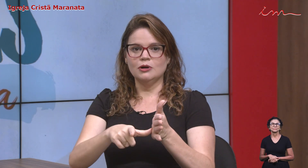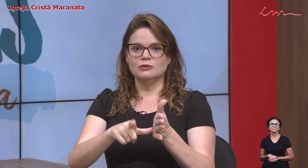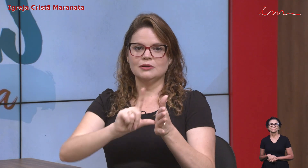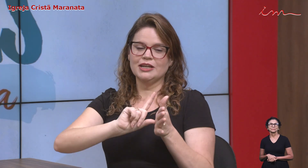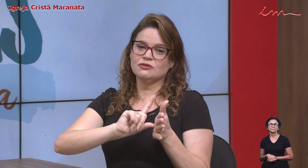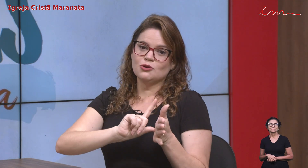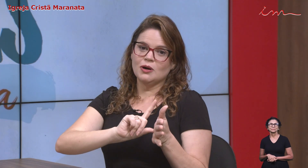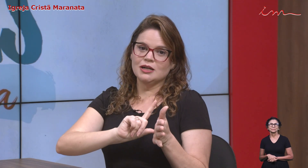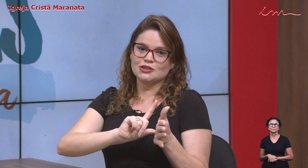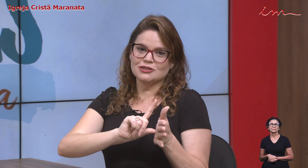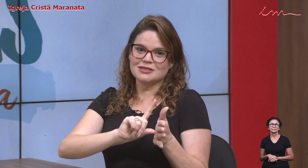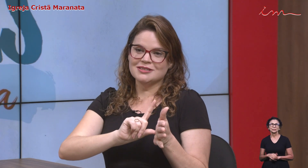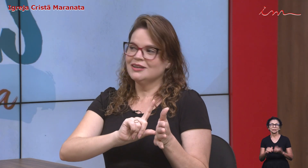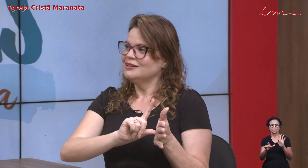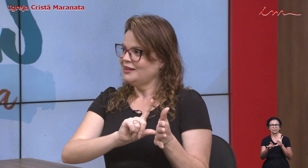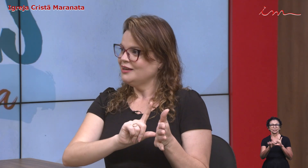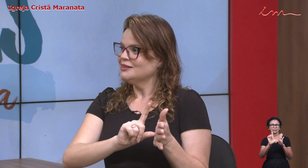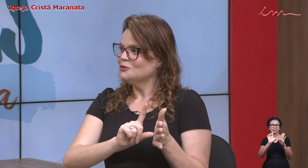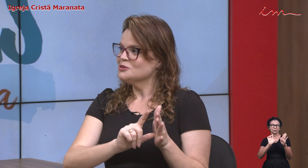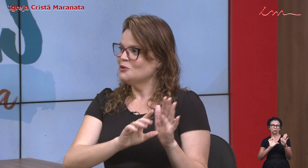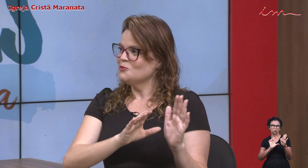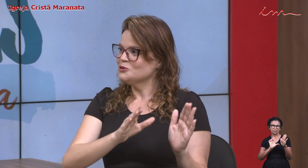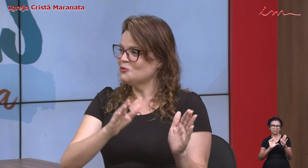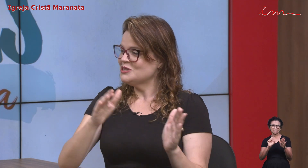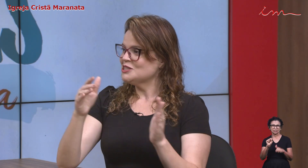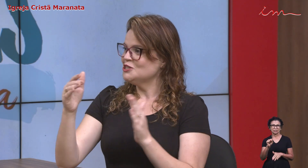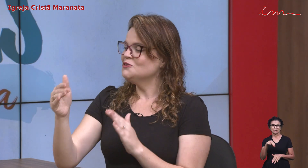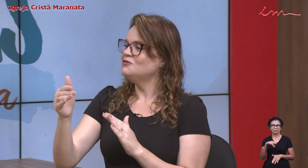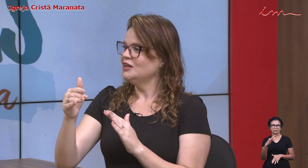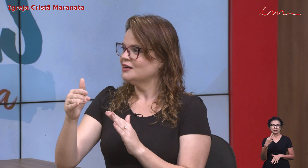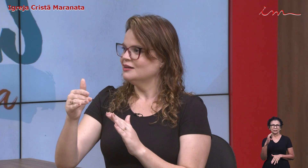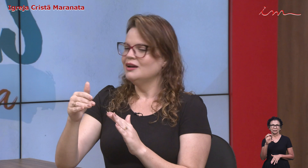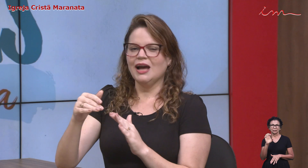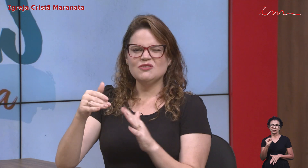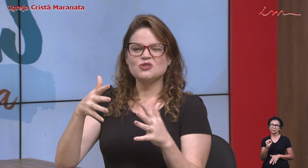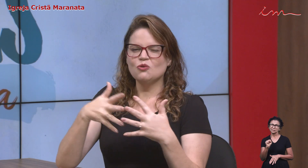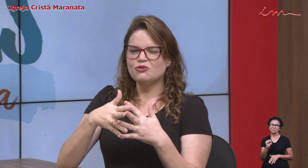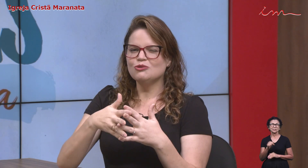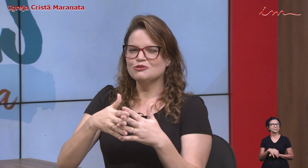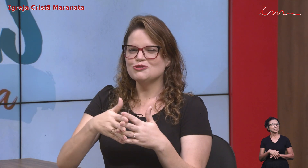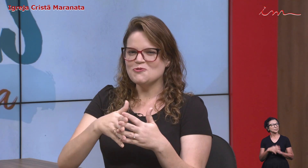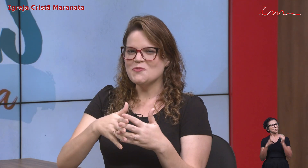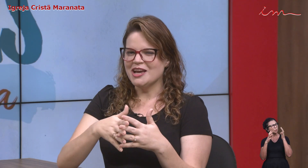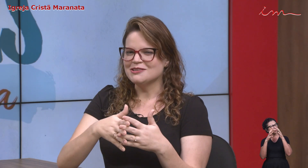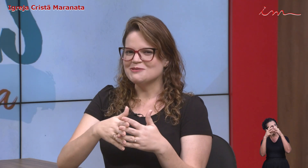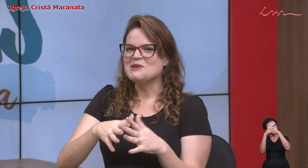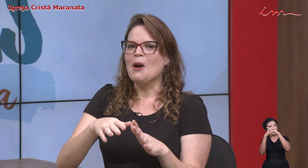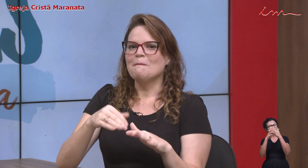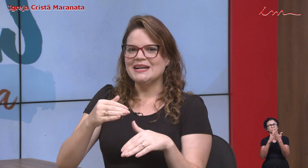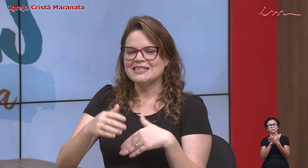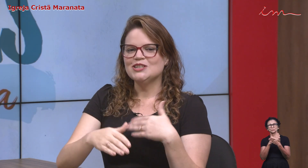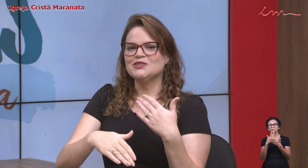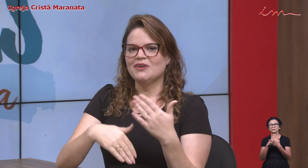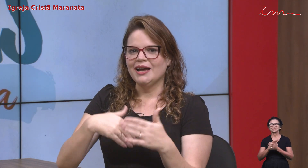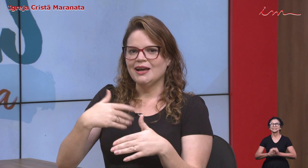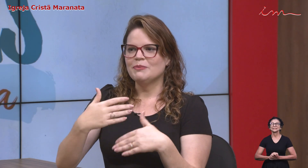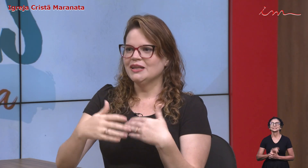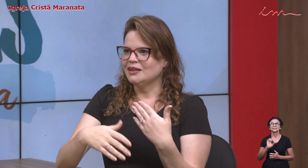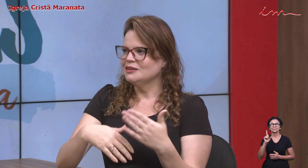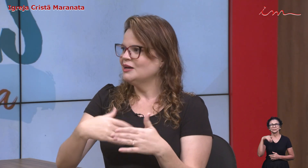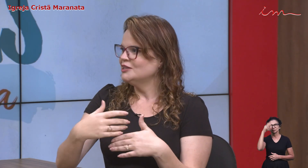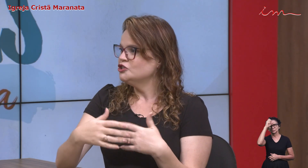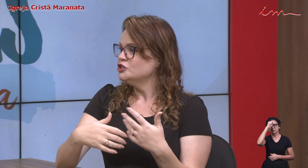de apoio, aí já virou antes, né? Então são coisas que a gente fica, às vezes confunde no começo, mas a gente